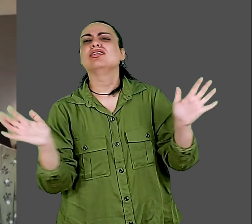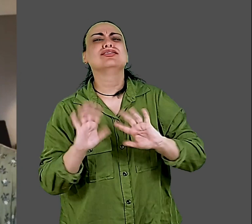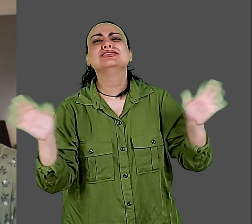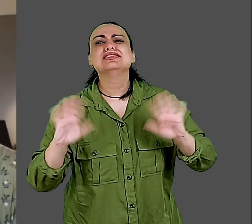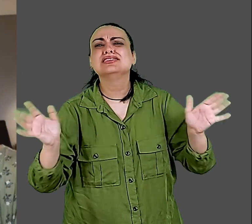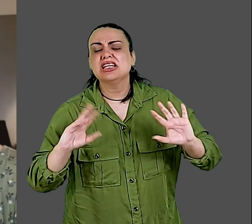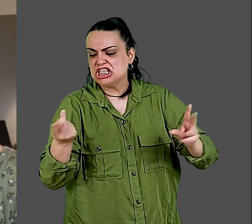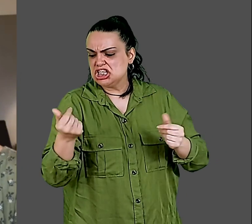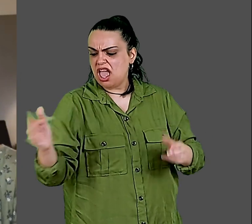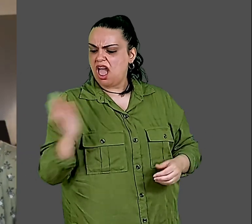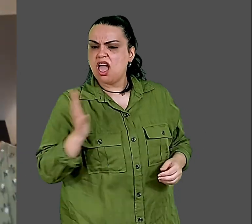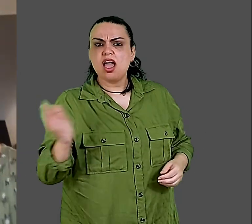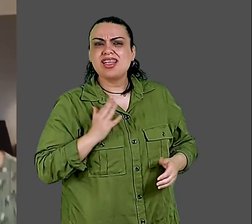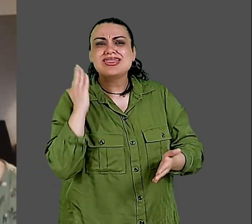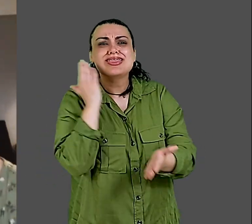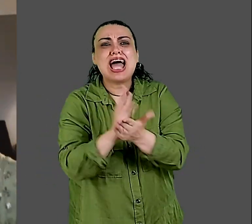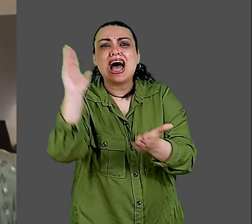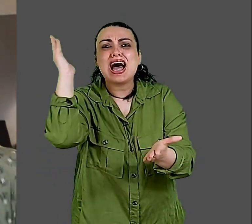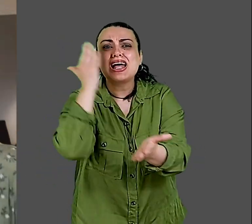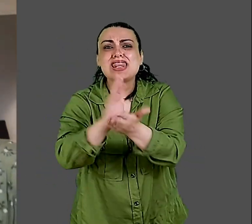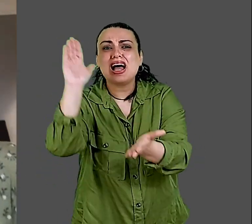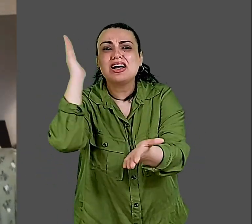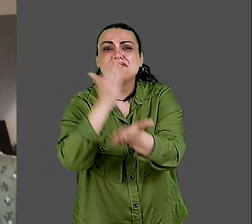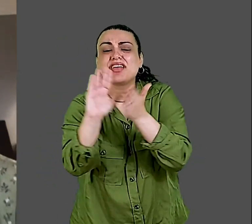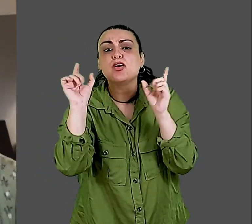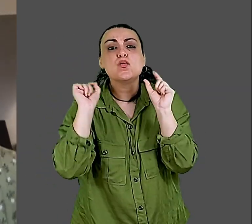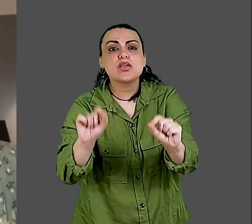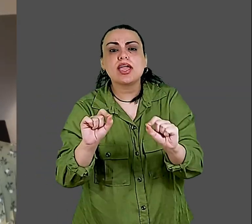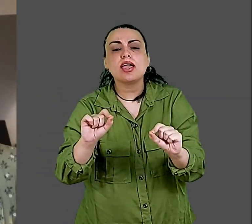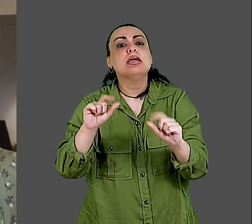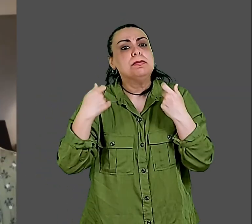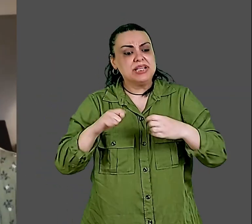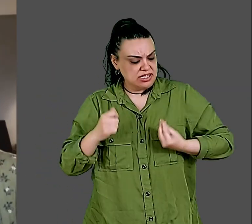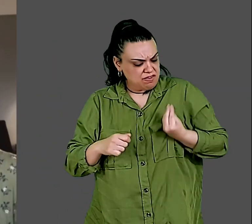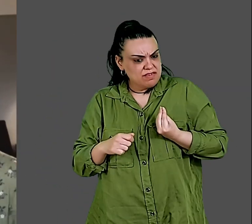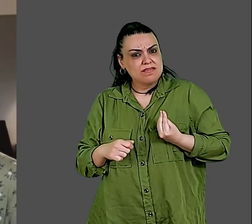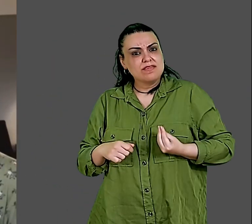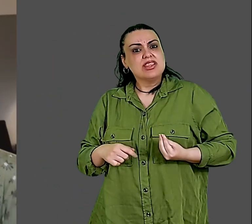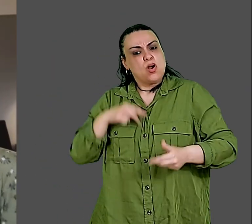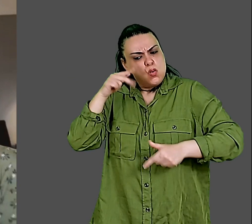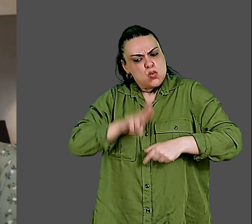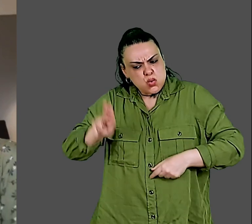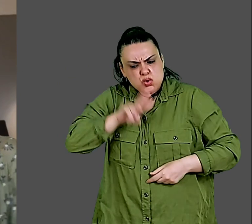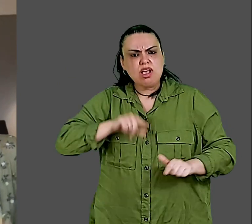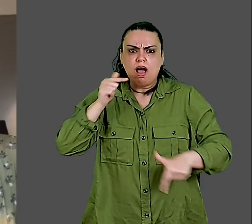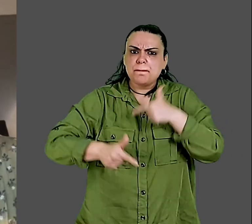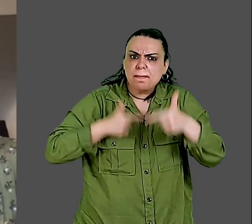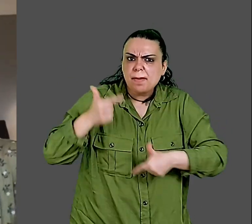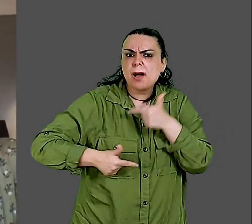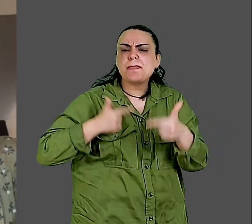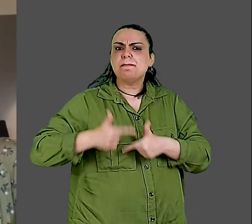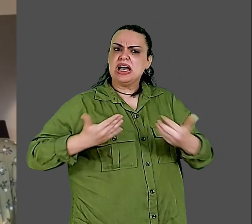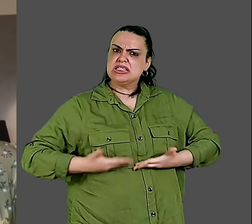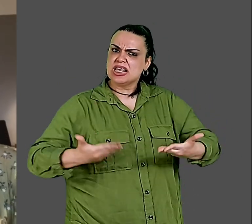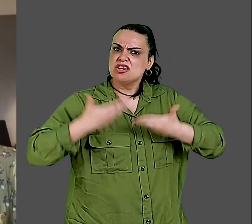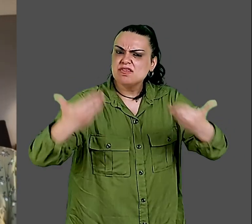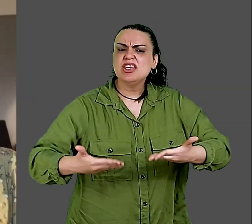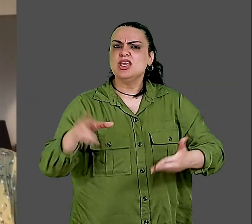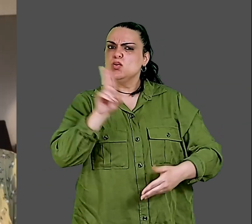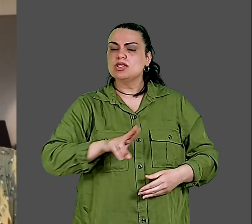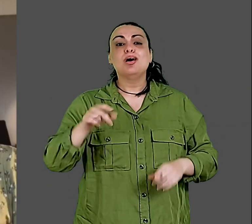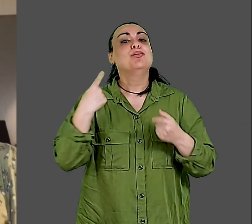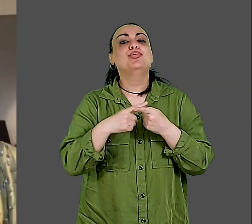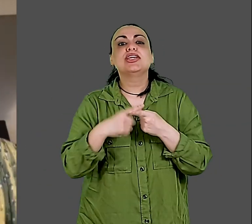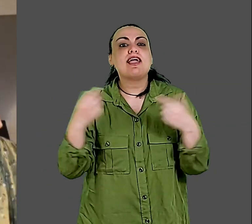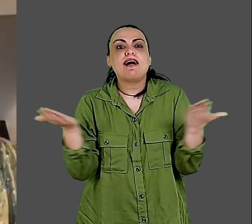ver com dinheiro, não tem a ver com status, isso tem a ver com ser funcional. Deus tem ministrado fortemente no meu